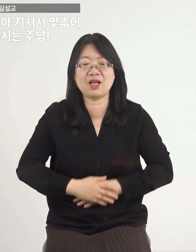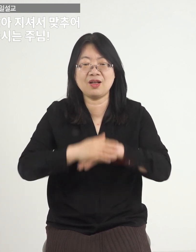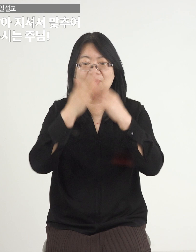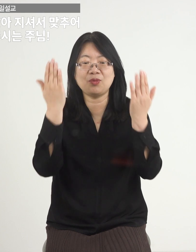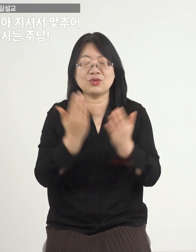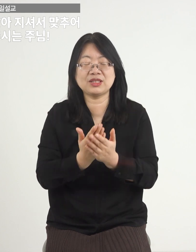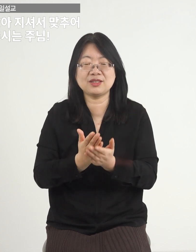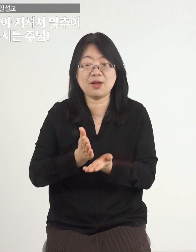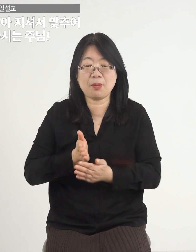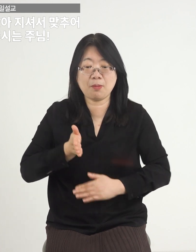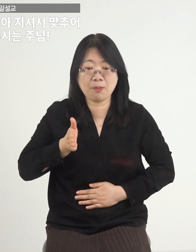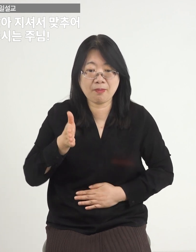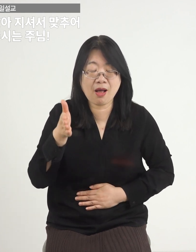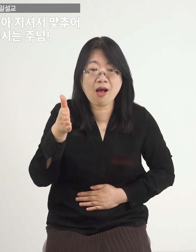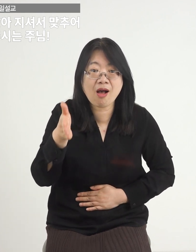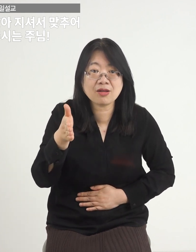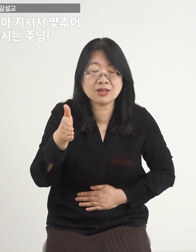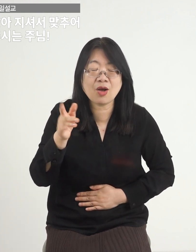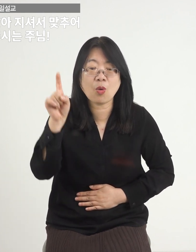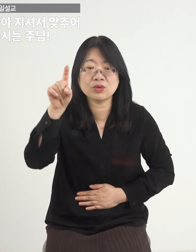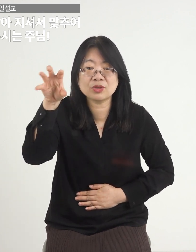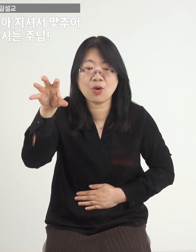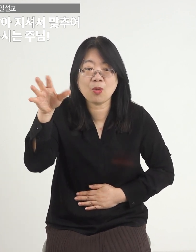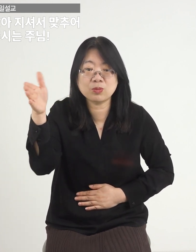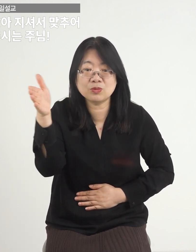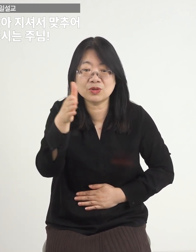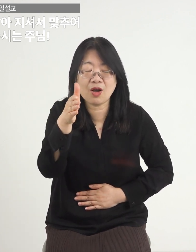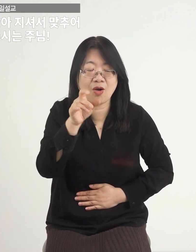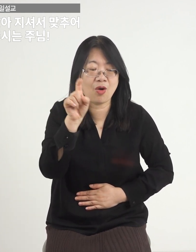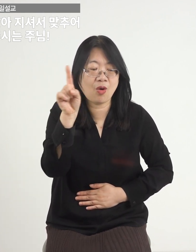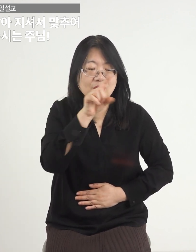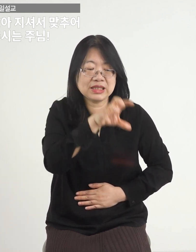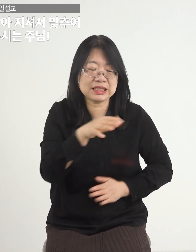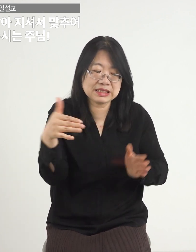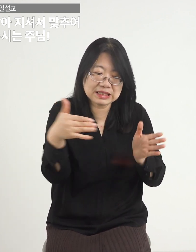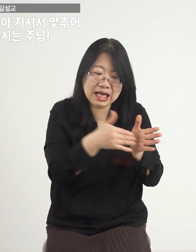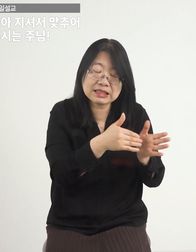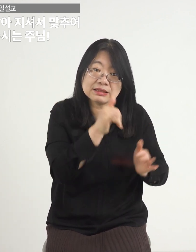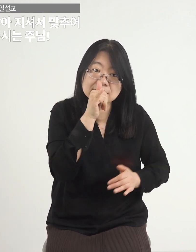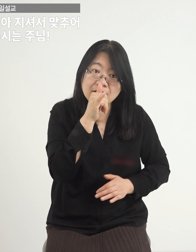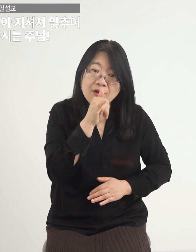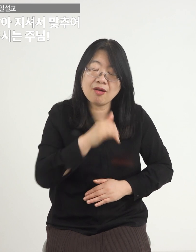모든 방향성이 어디서부터 어디로 향하고 있습니까?